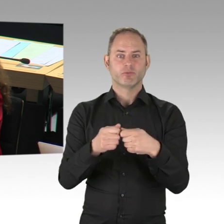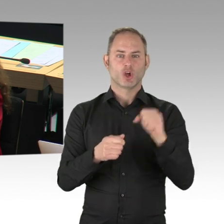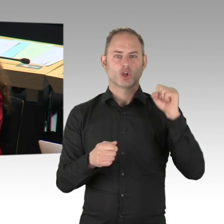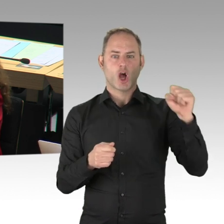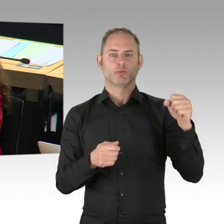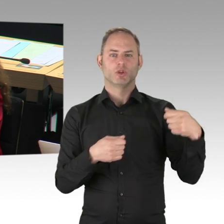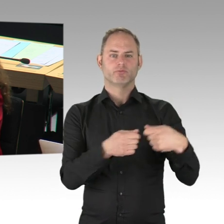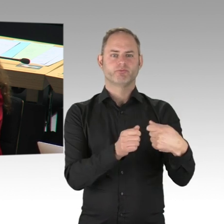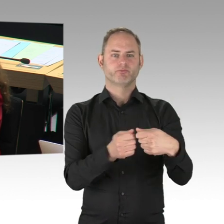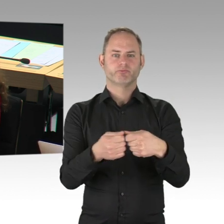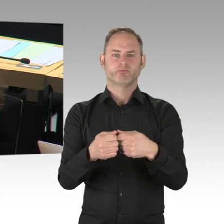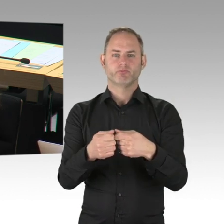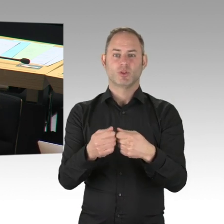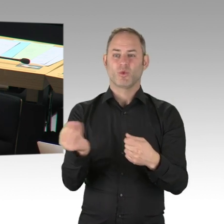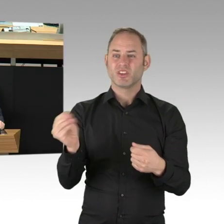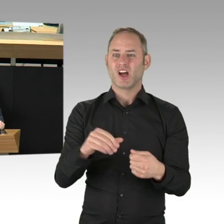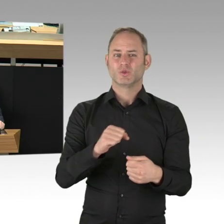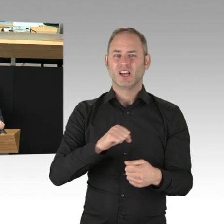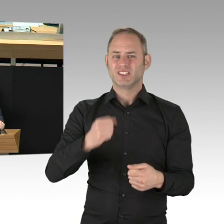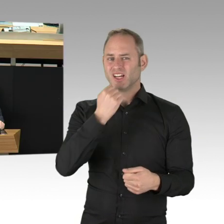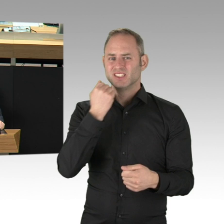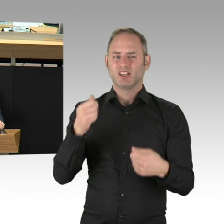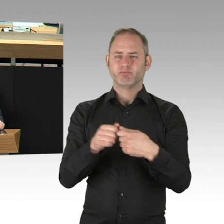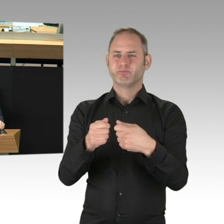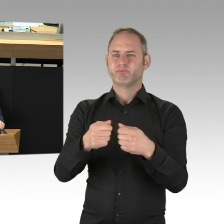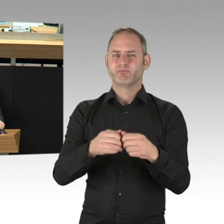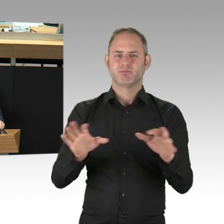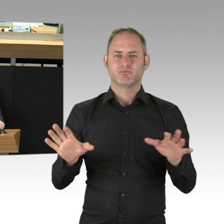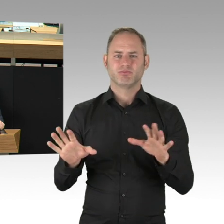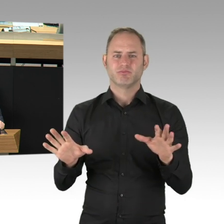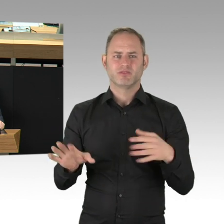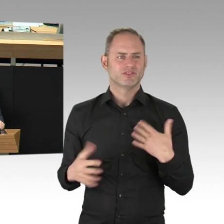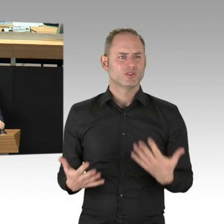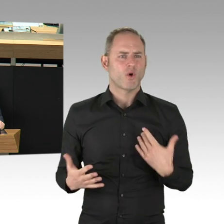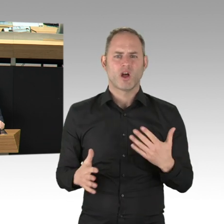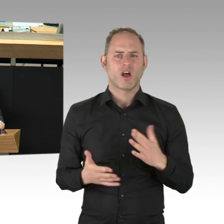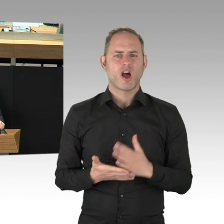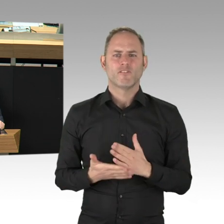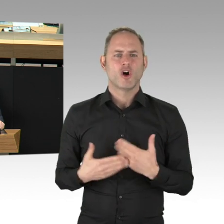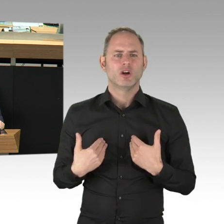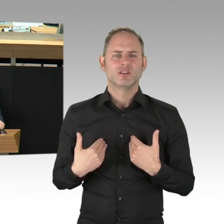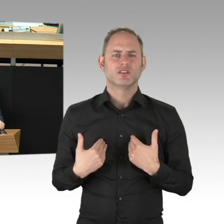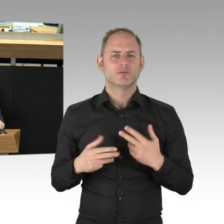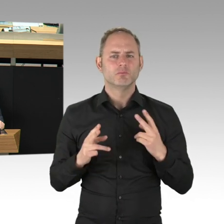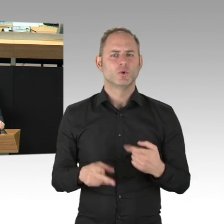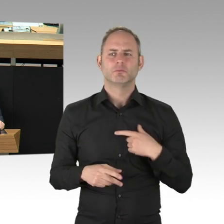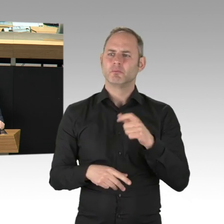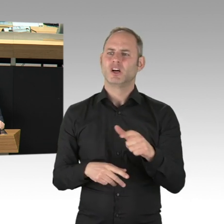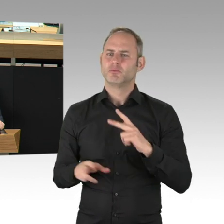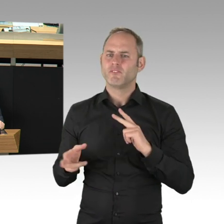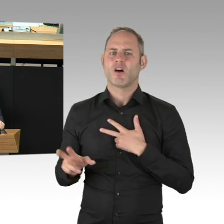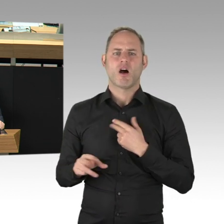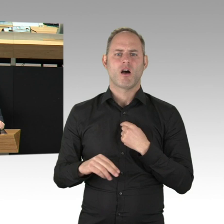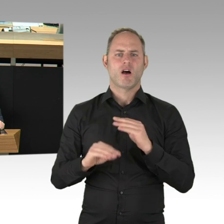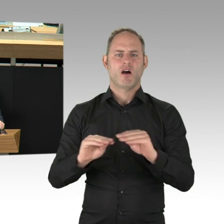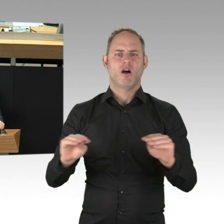Jahren davor und die Augen davor, Parallelstrukturen in Koranschulen zu identifizieren,